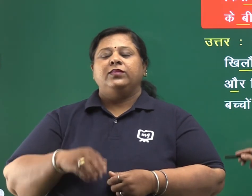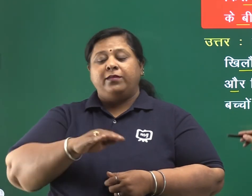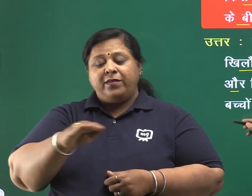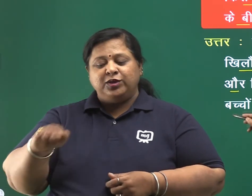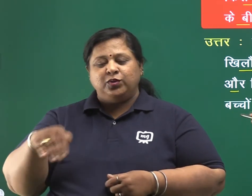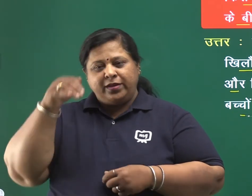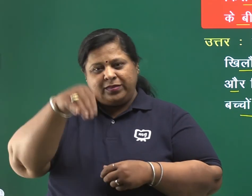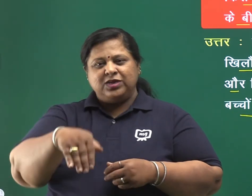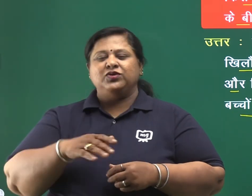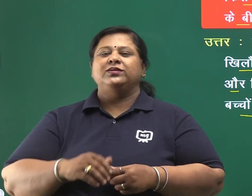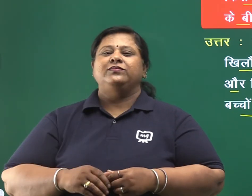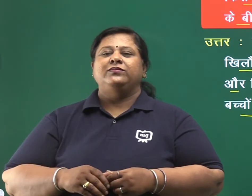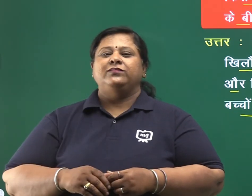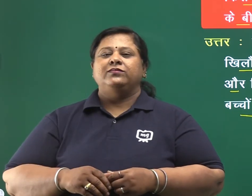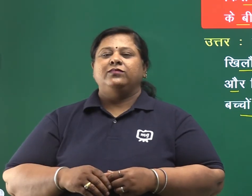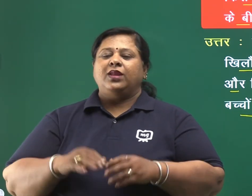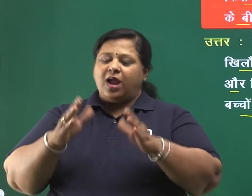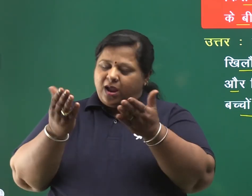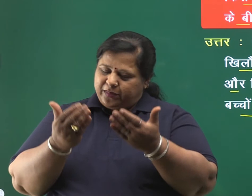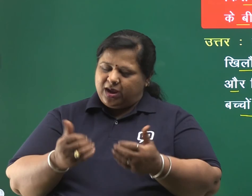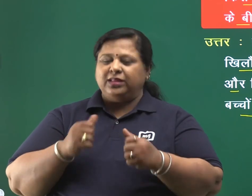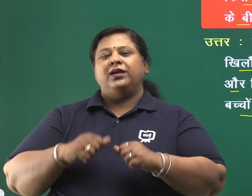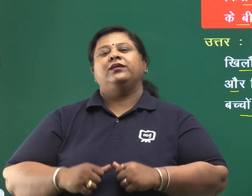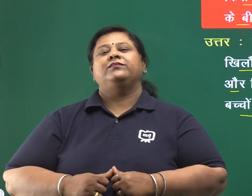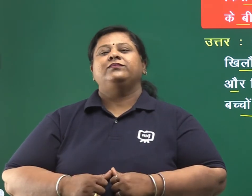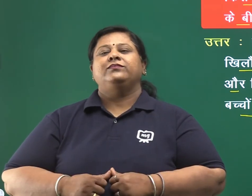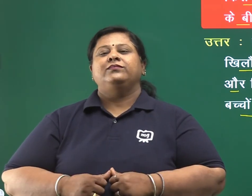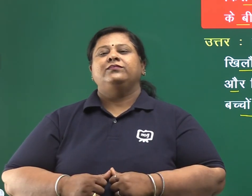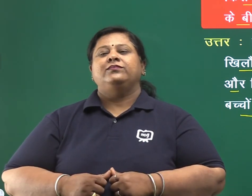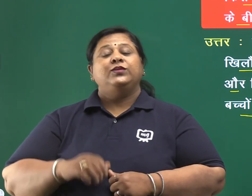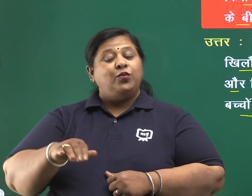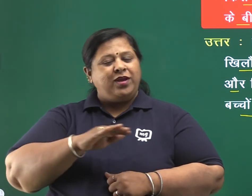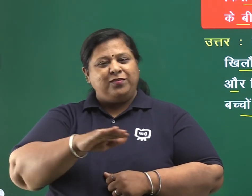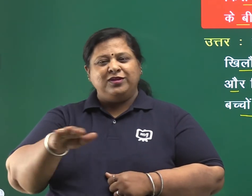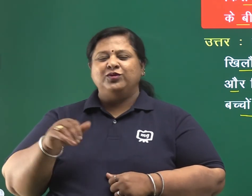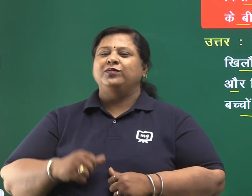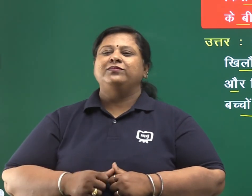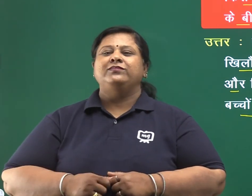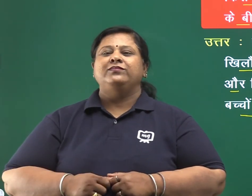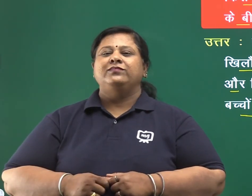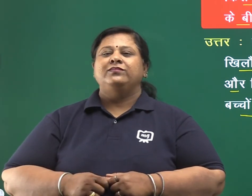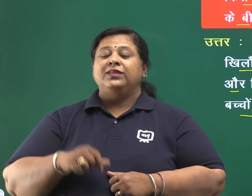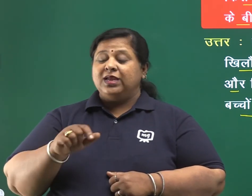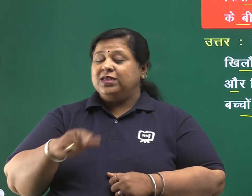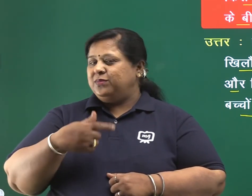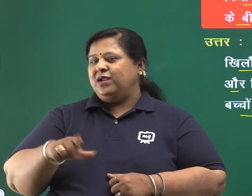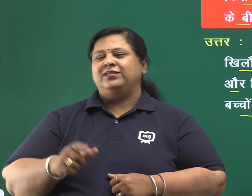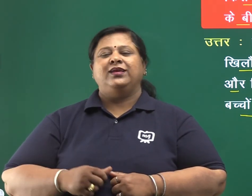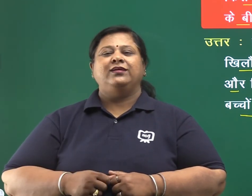बच्चों के बीच में आता है। तो प्यारे बच्चों, इस प्रकार